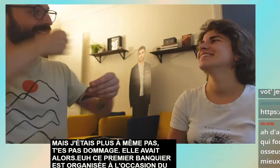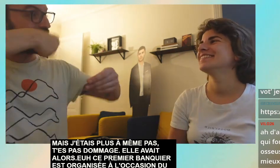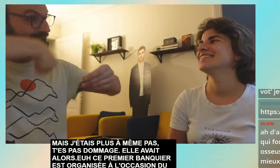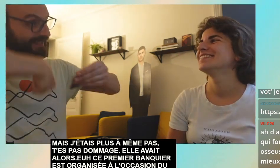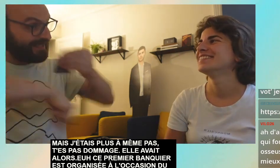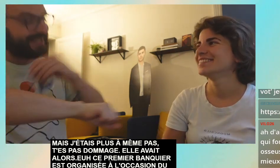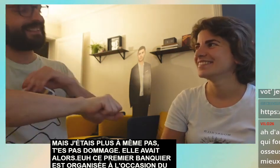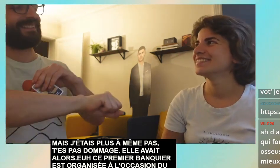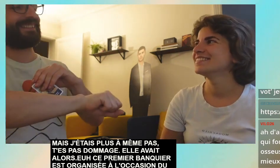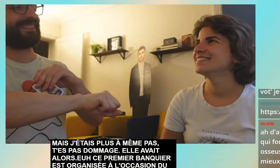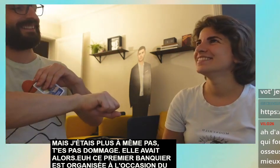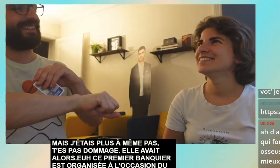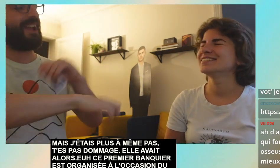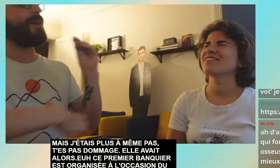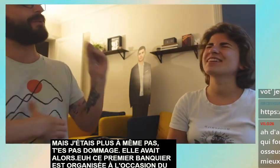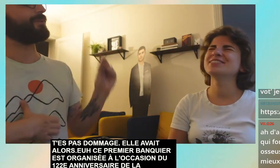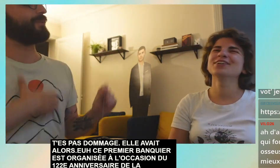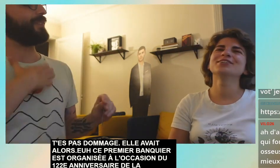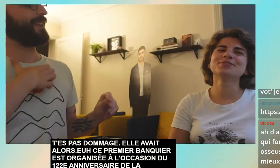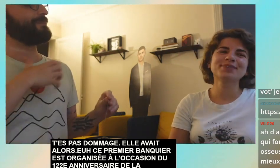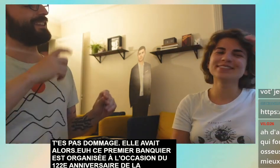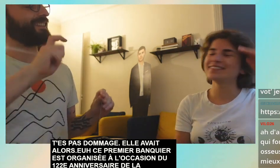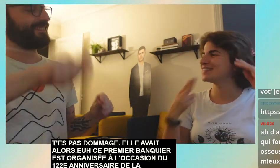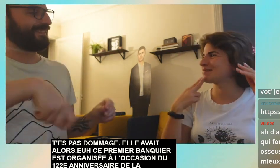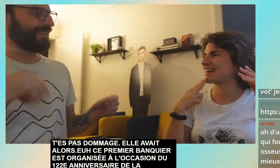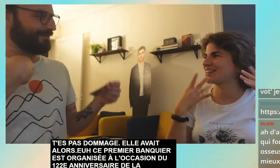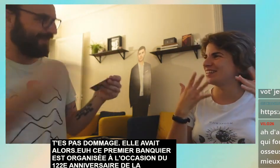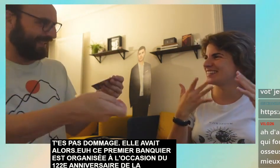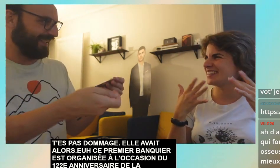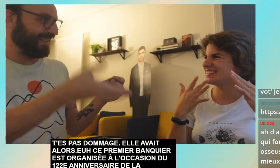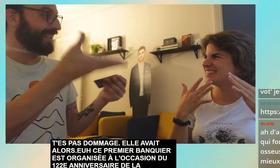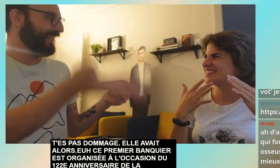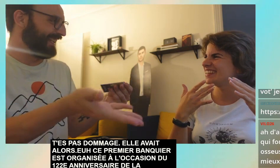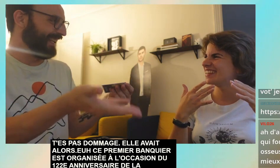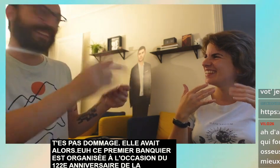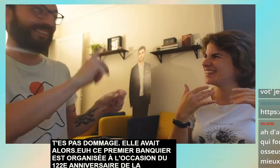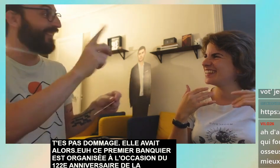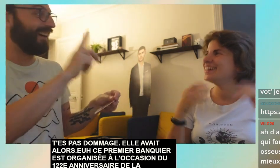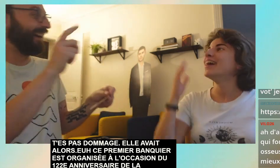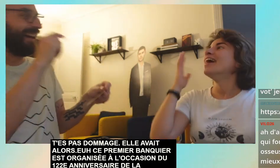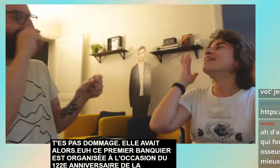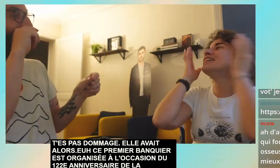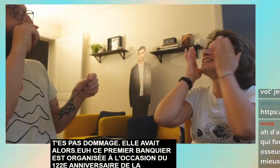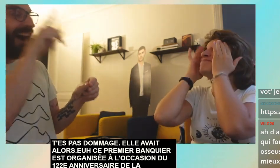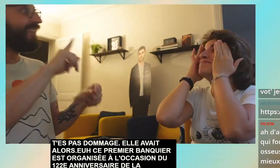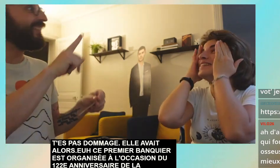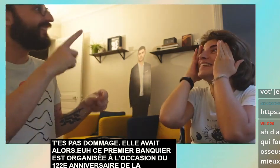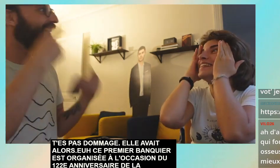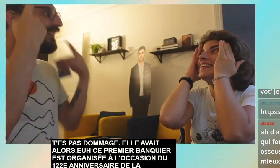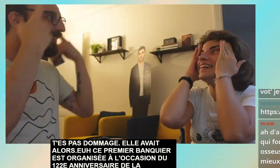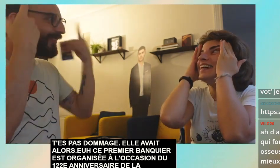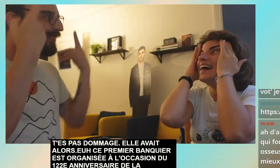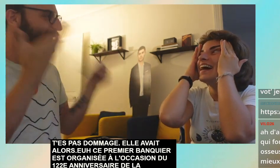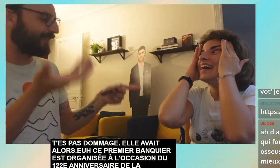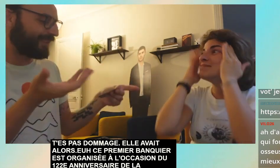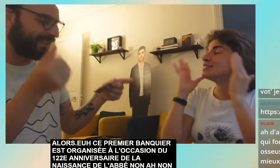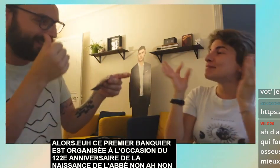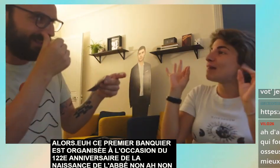de la naissance de l'abbé de l'épée. Ah non. Ah non, c'est bon, tu réfléchis. Mais il n'y a pas